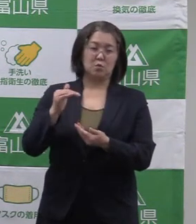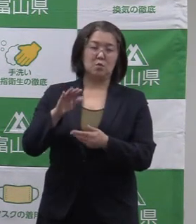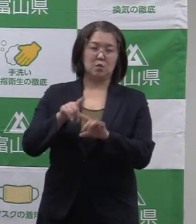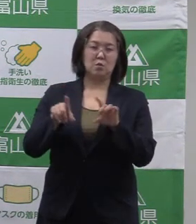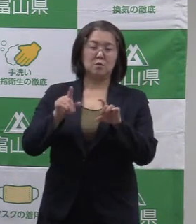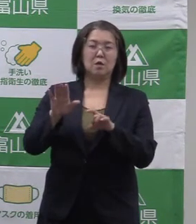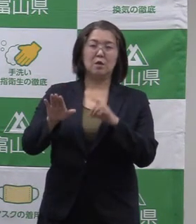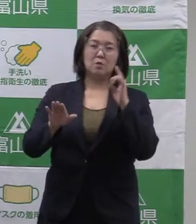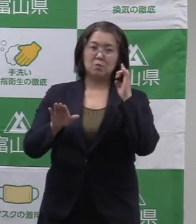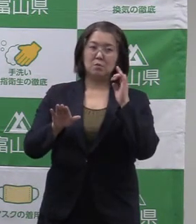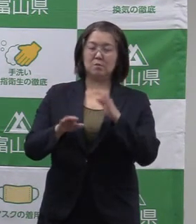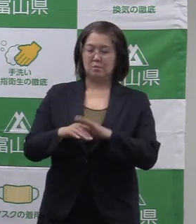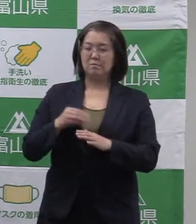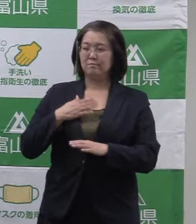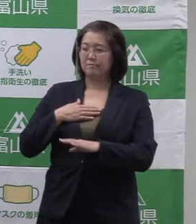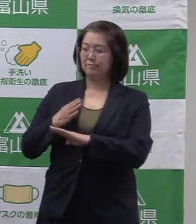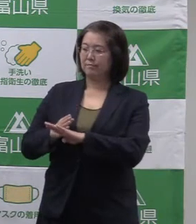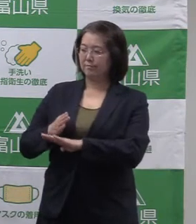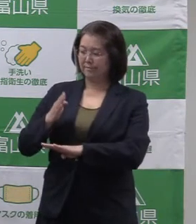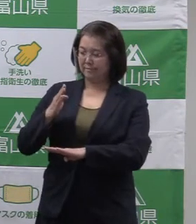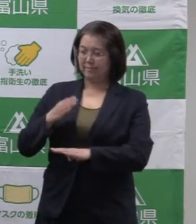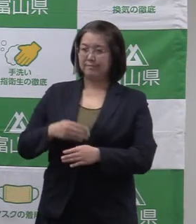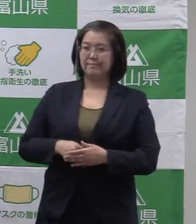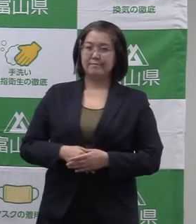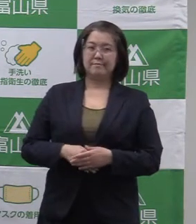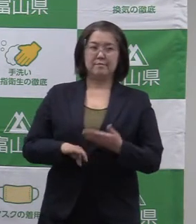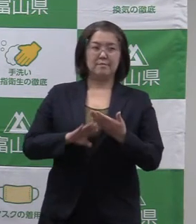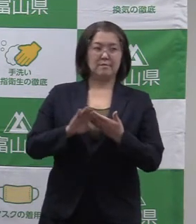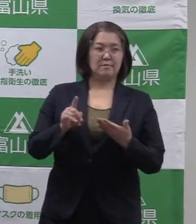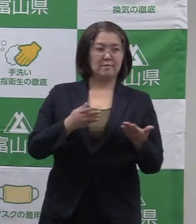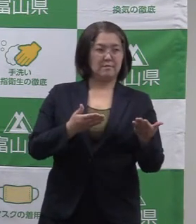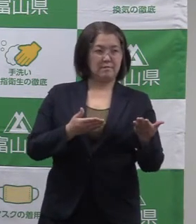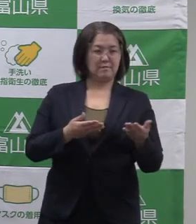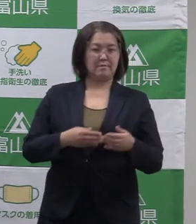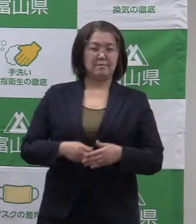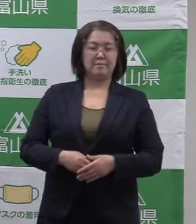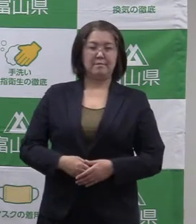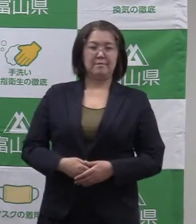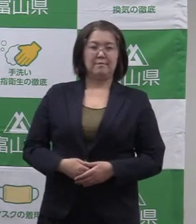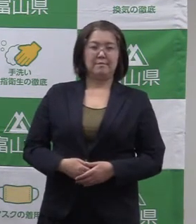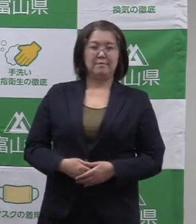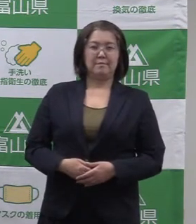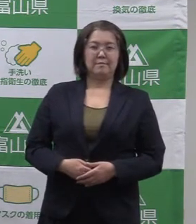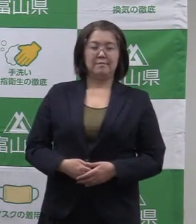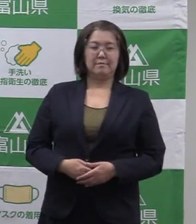います。 わかりました。ありがとうございます。 はい、他にございますでしょうか。